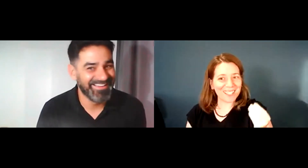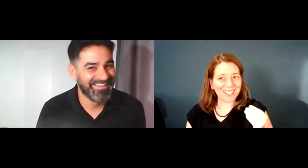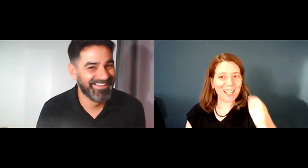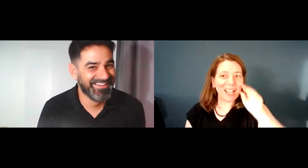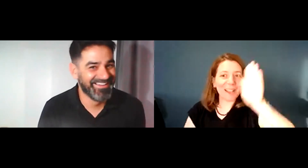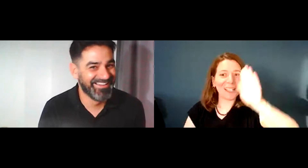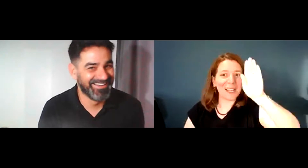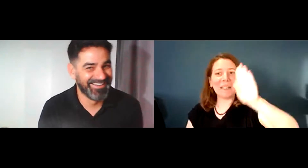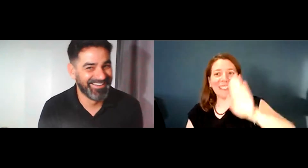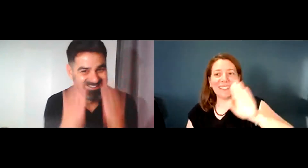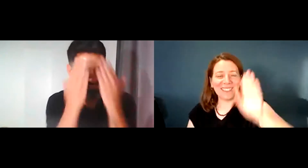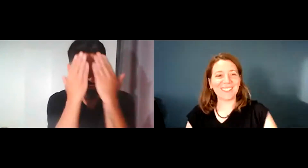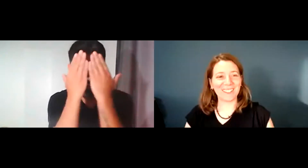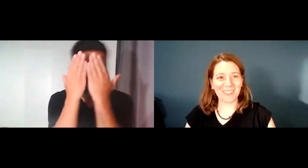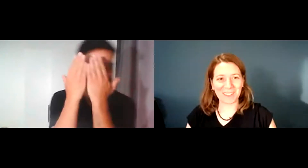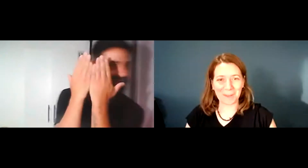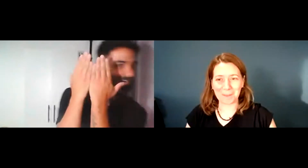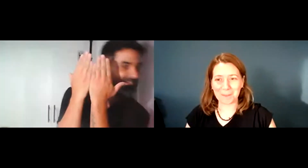ríe? Levante la mano.